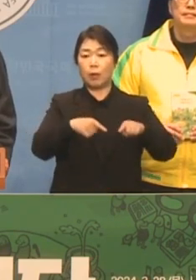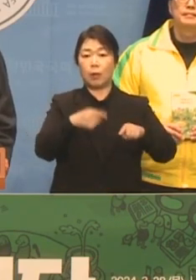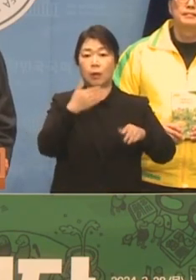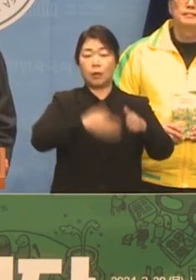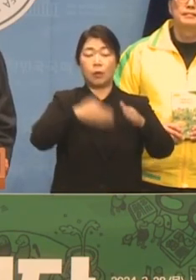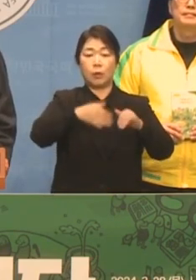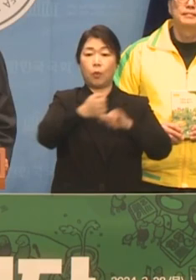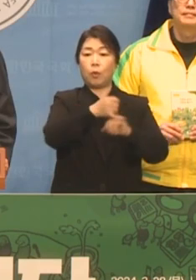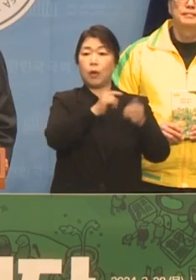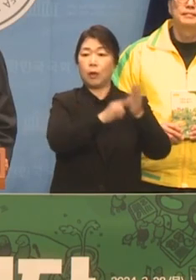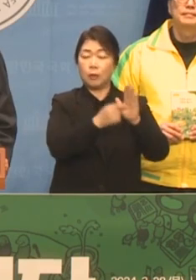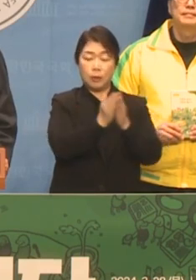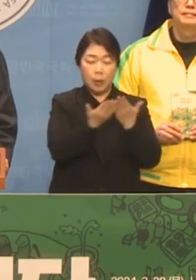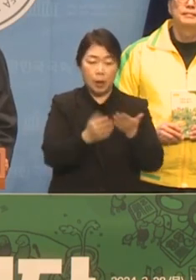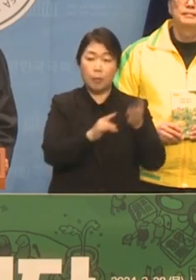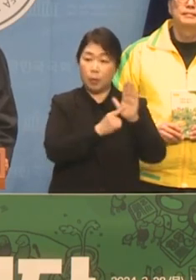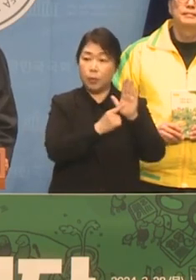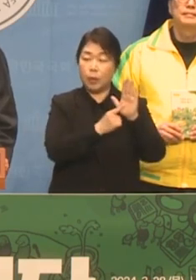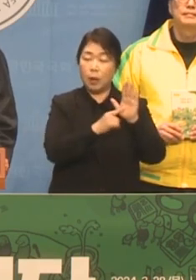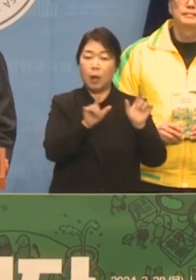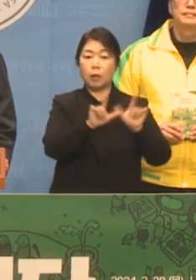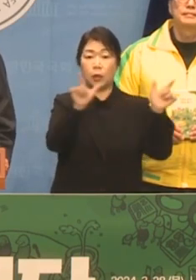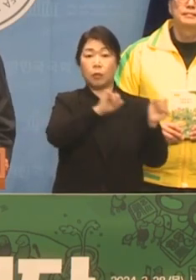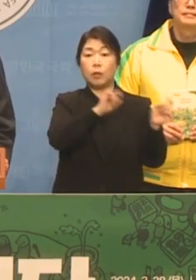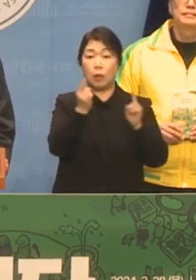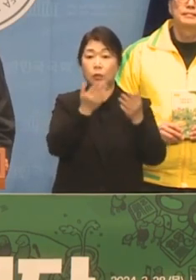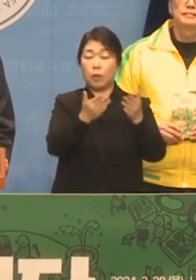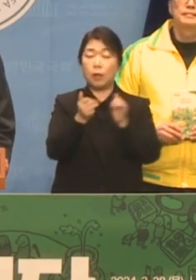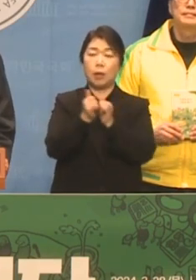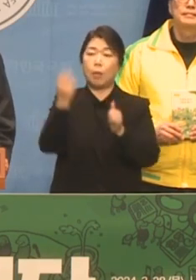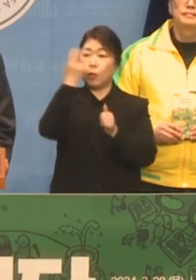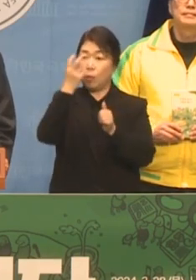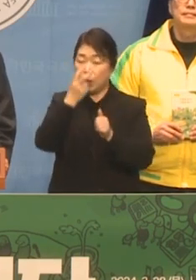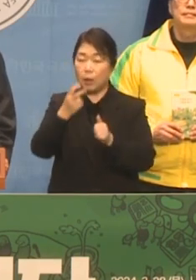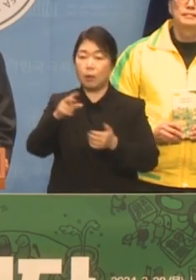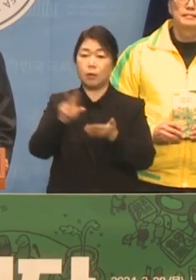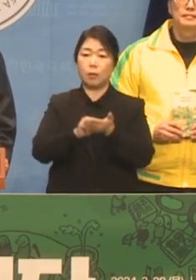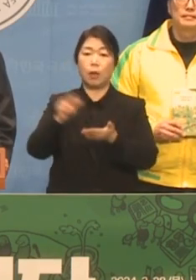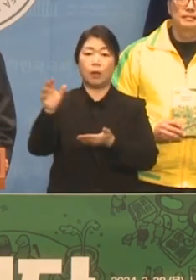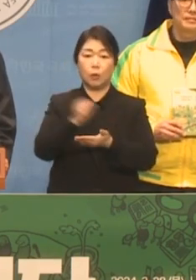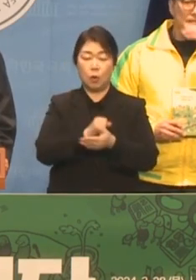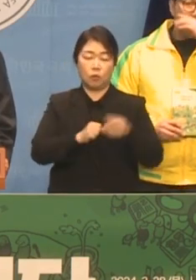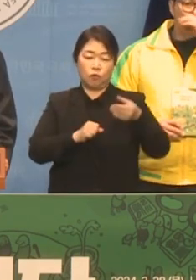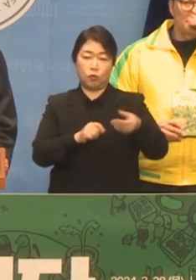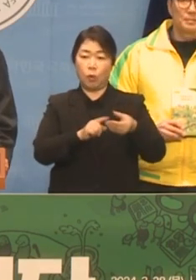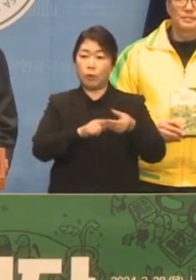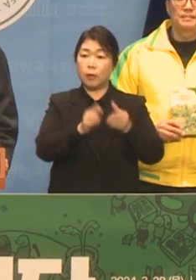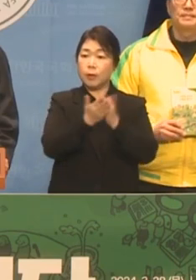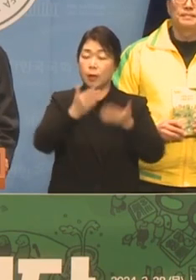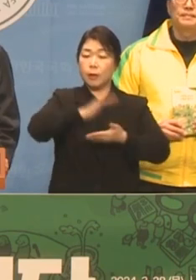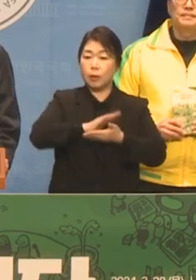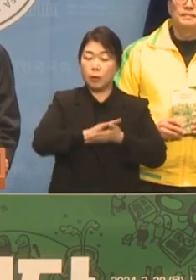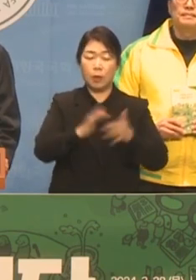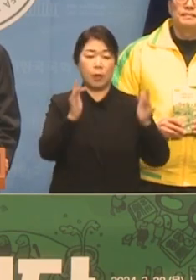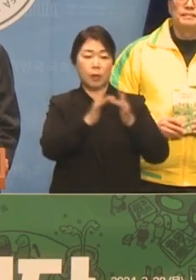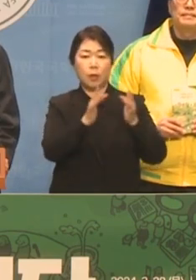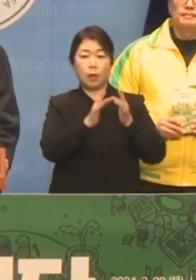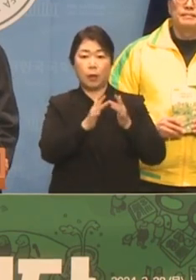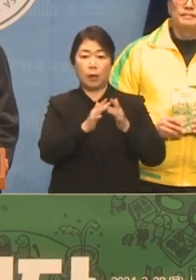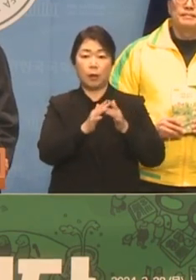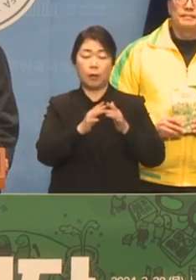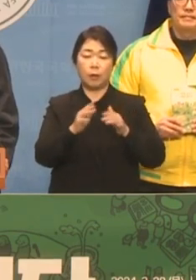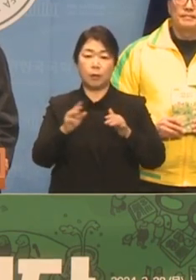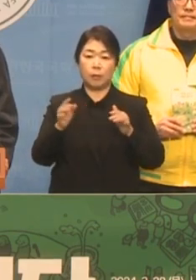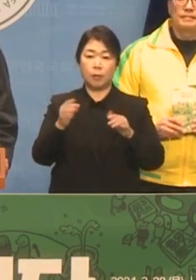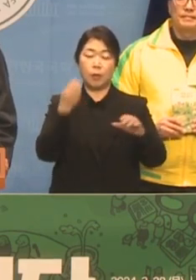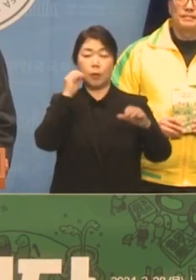발표하는 시간입니다기를 살리 어 사람을 돌 보다라고 하는이 두꺼운 자료집은 어 인터넷 외부로도 개시가